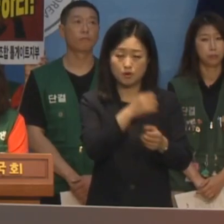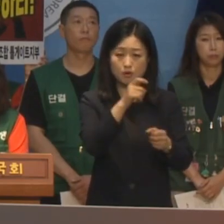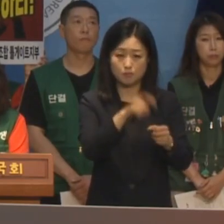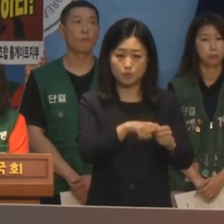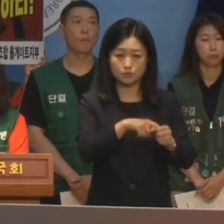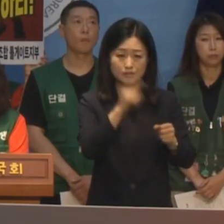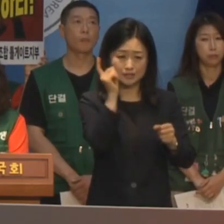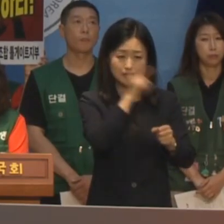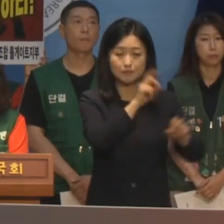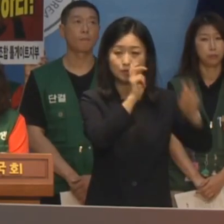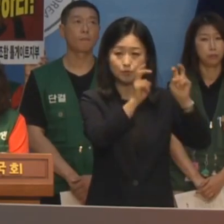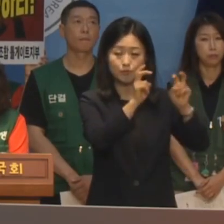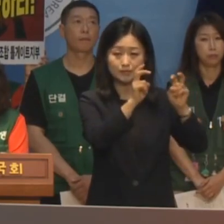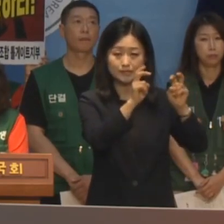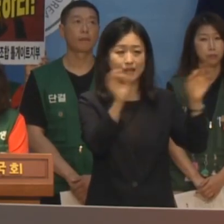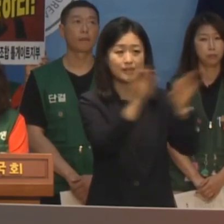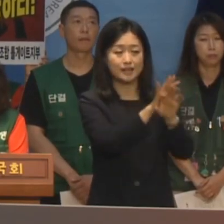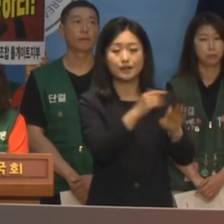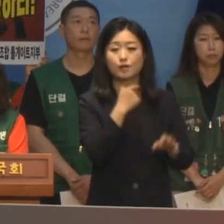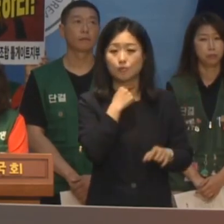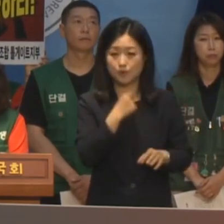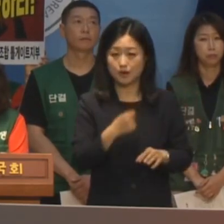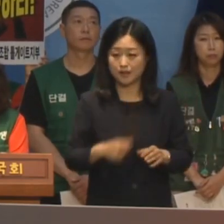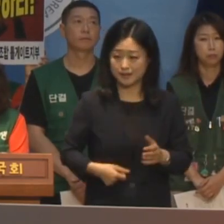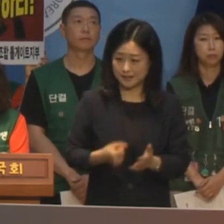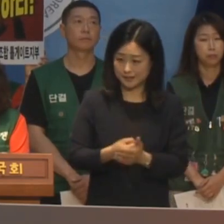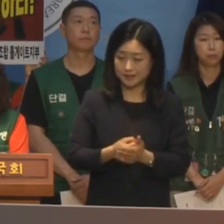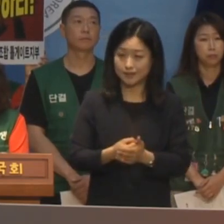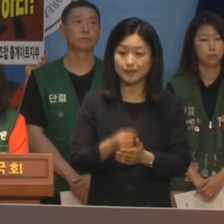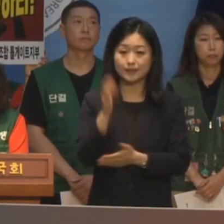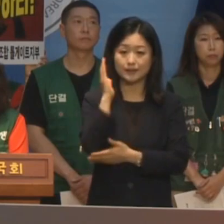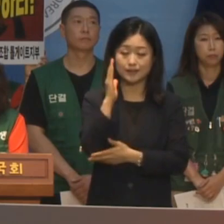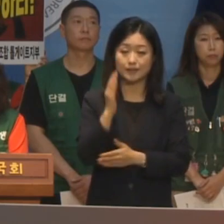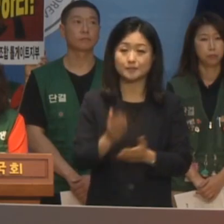기업은 사라져야 한다고 생각하며 용기를 냈습니다.